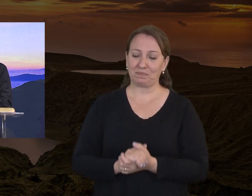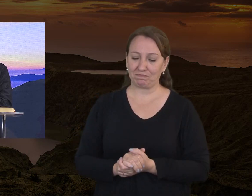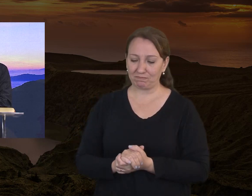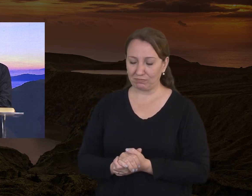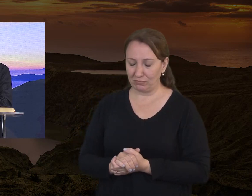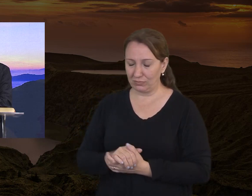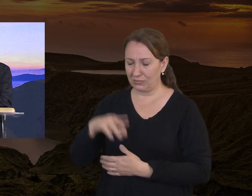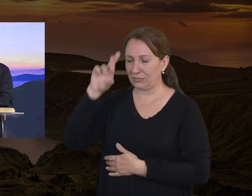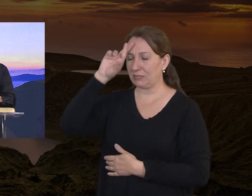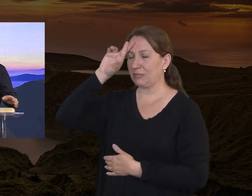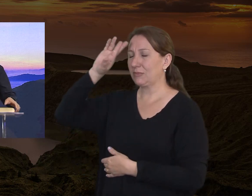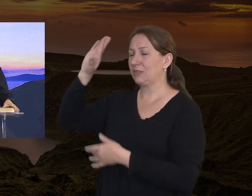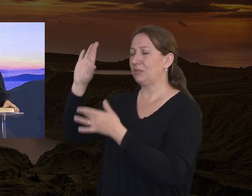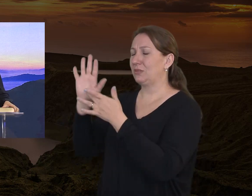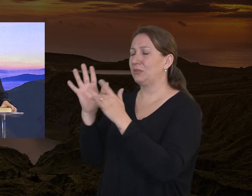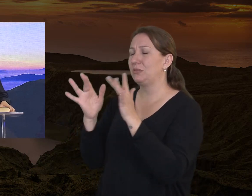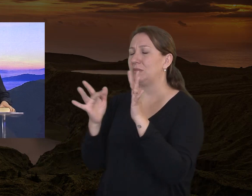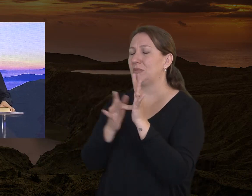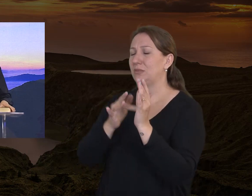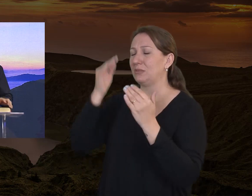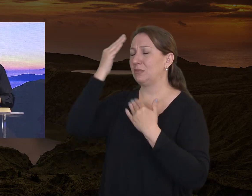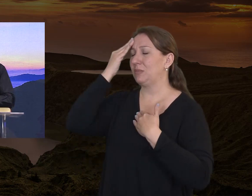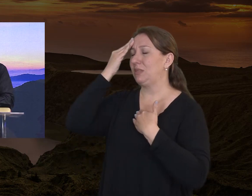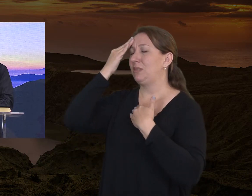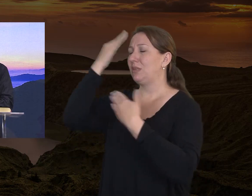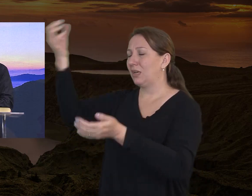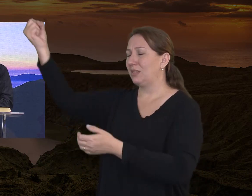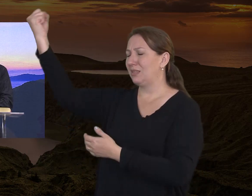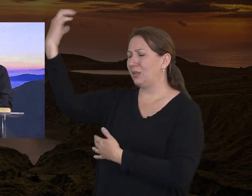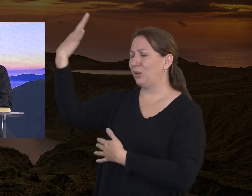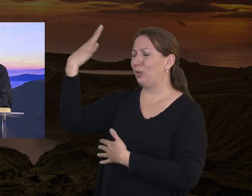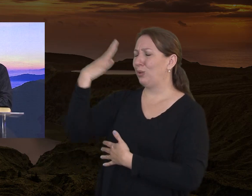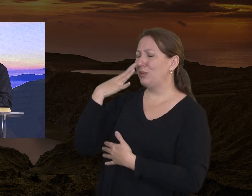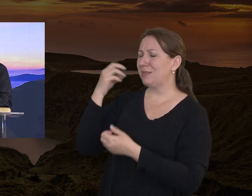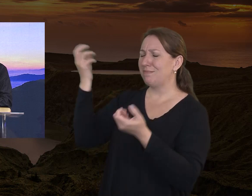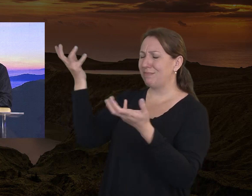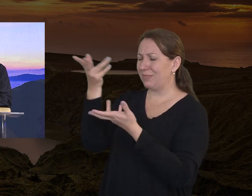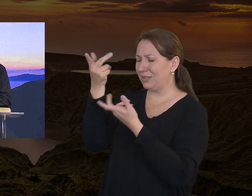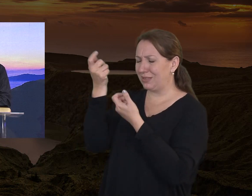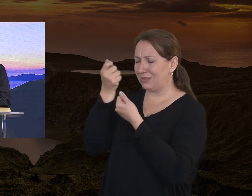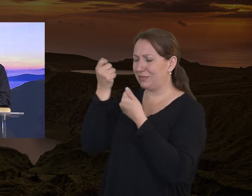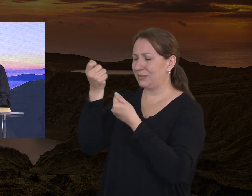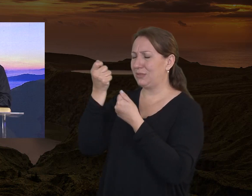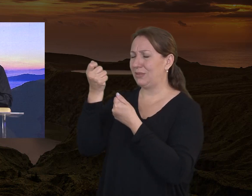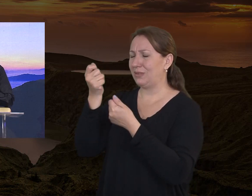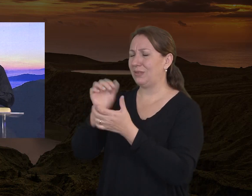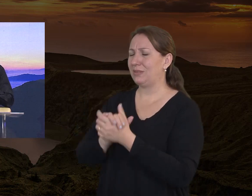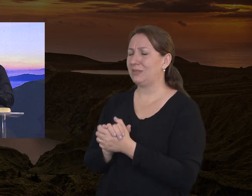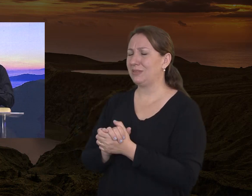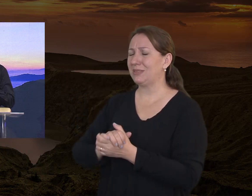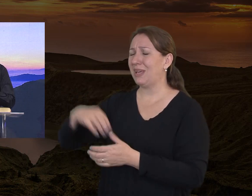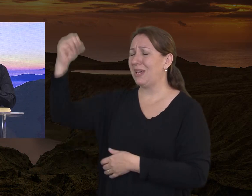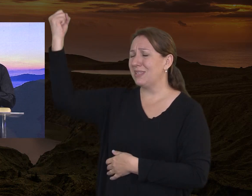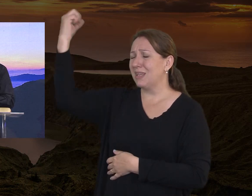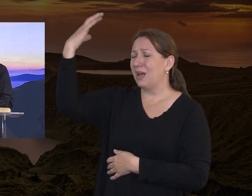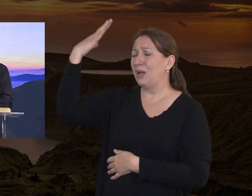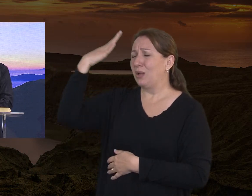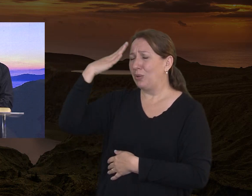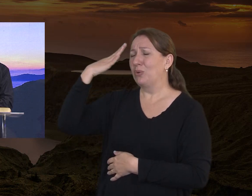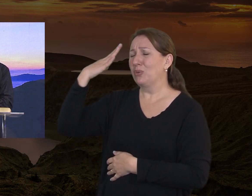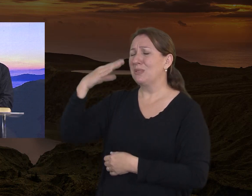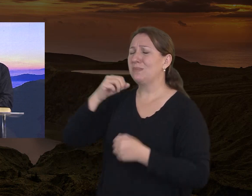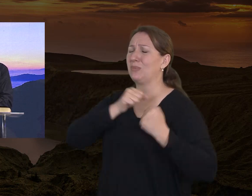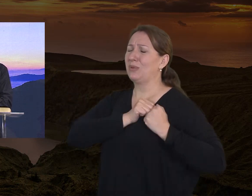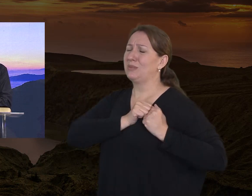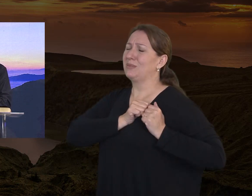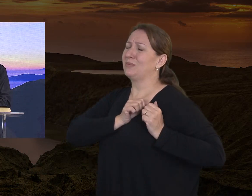você. Senhor Jesus, obrigado, Senhor, por essa luz tão maravilhosa. Senhor, que essa luz possa abrir, tirar véus do nosso